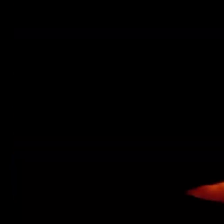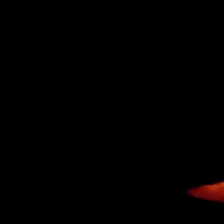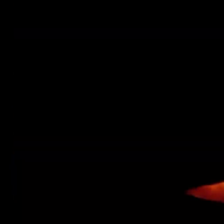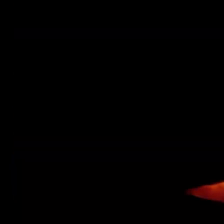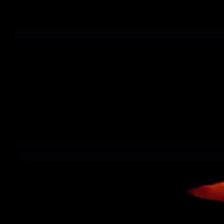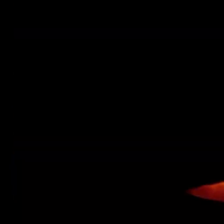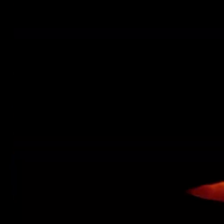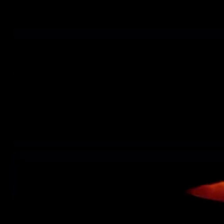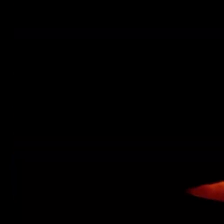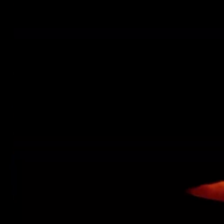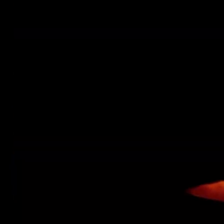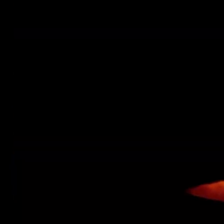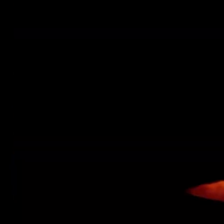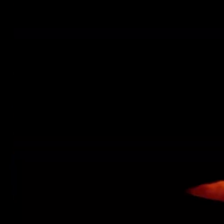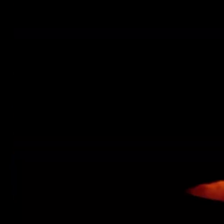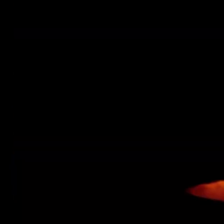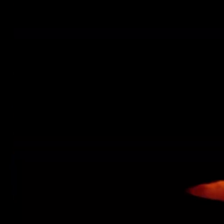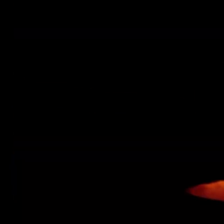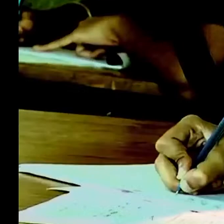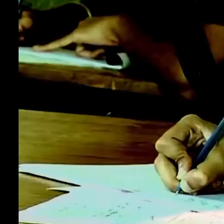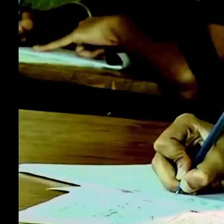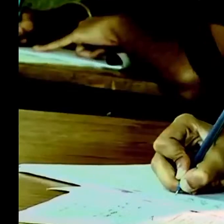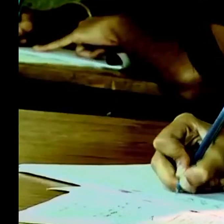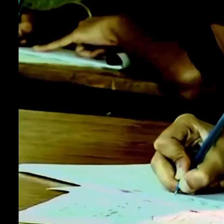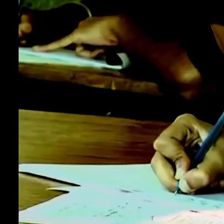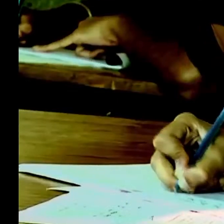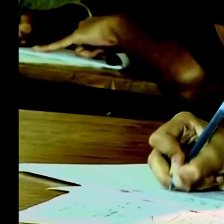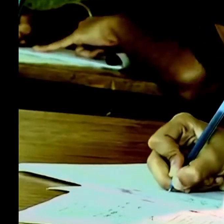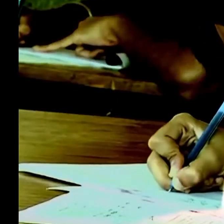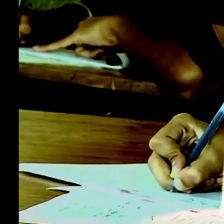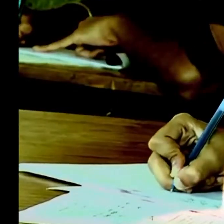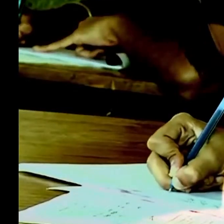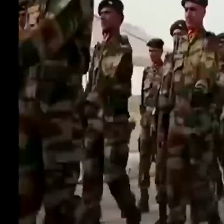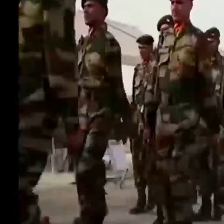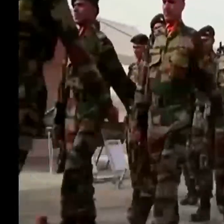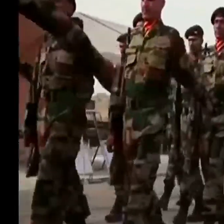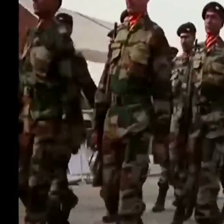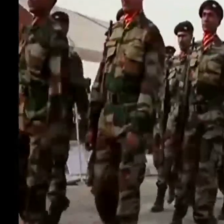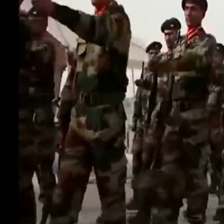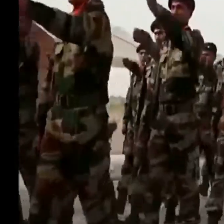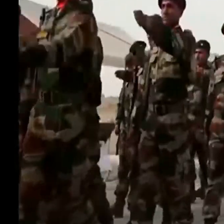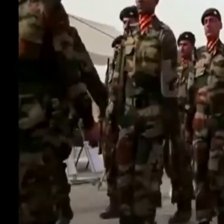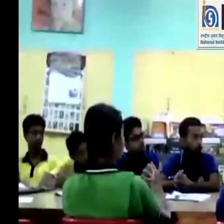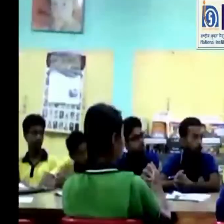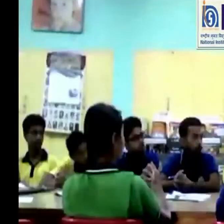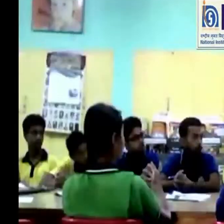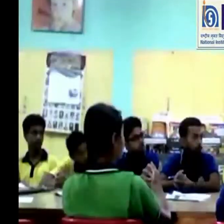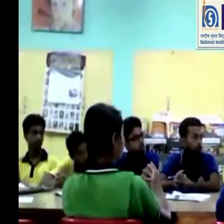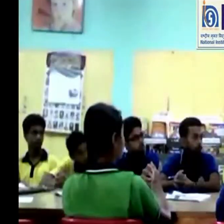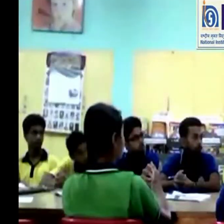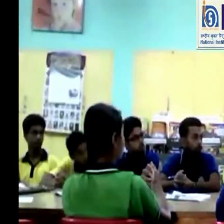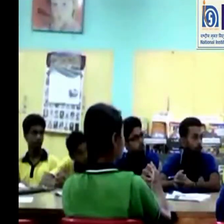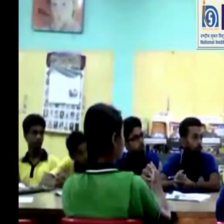अपना दीपक स्वयं बने हम अपना रास्ता